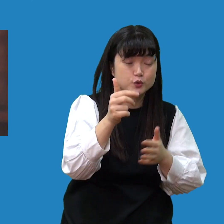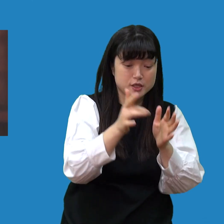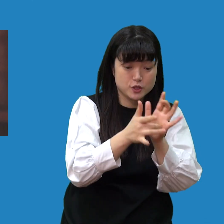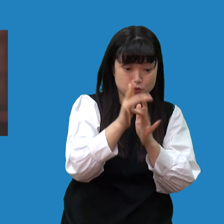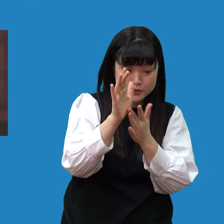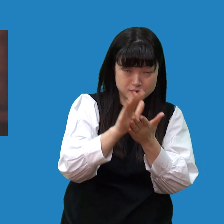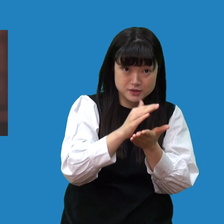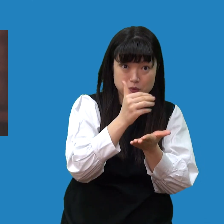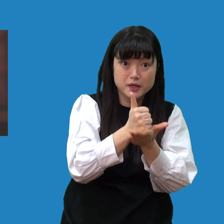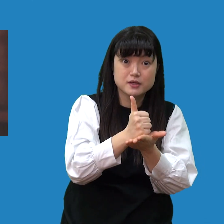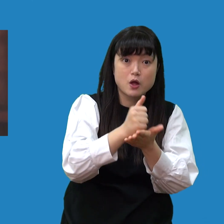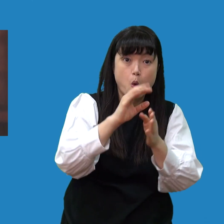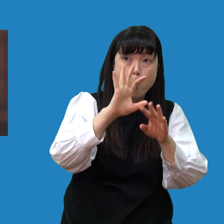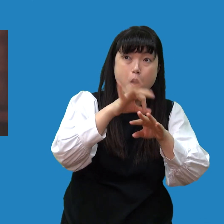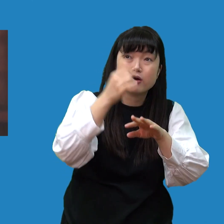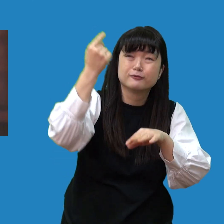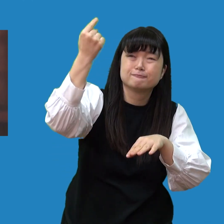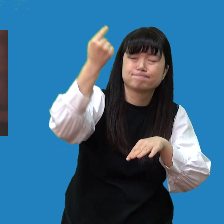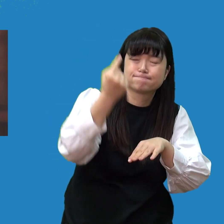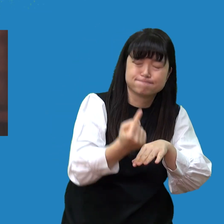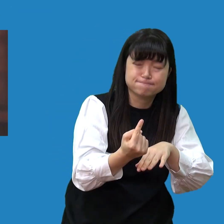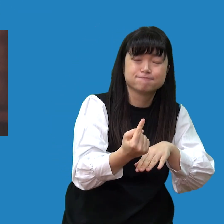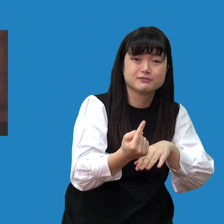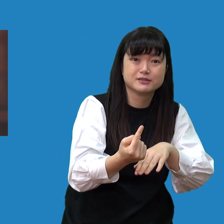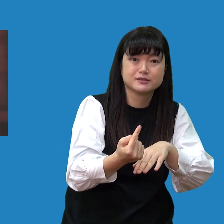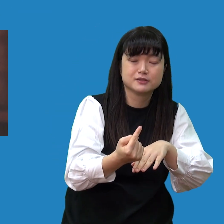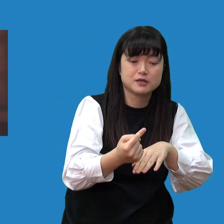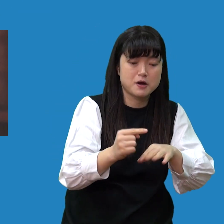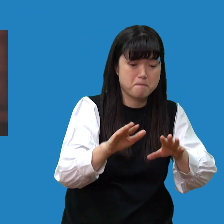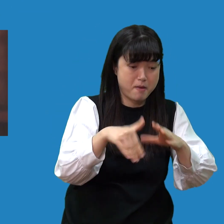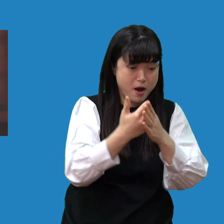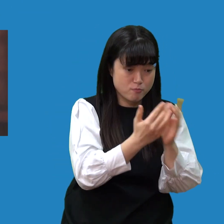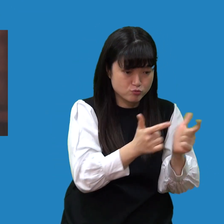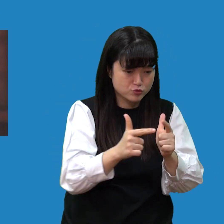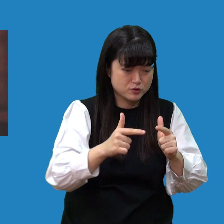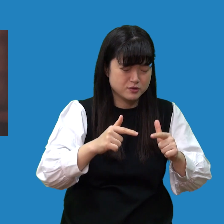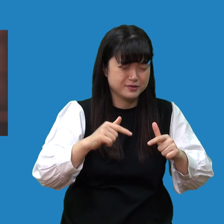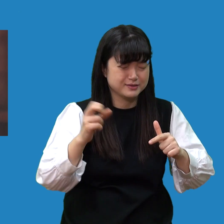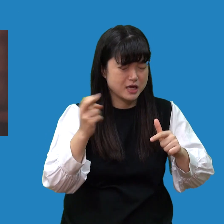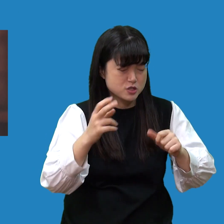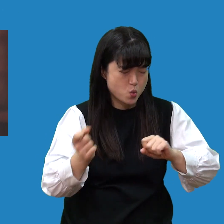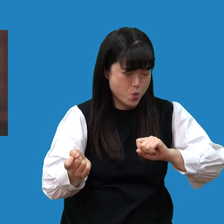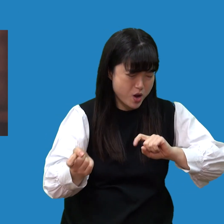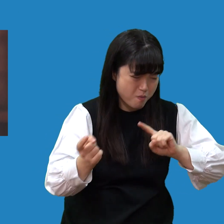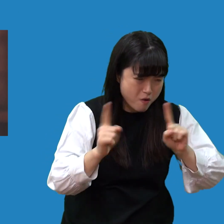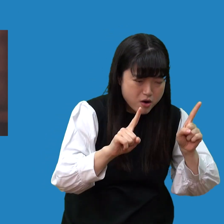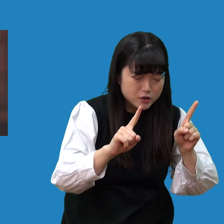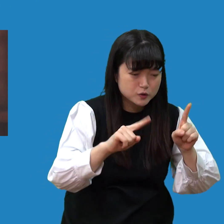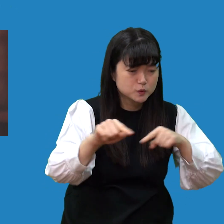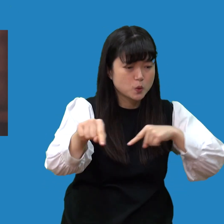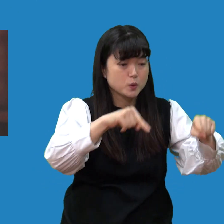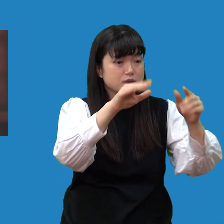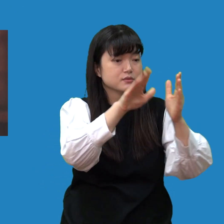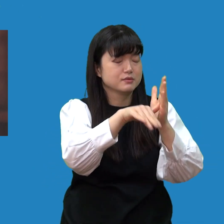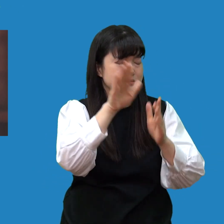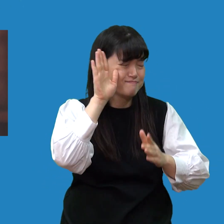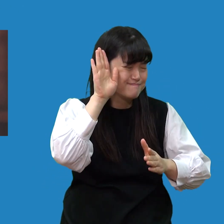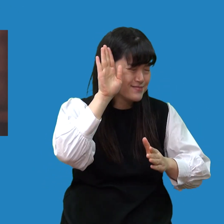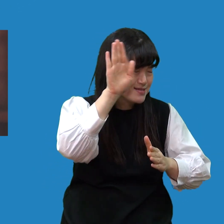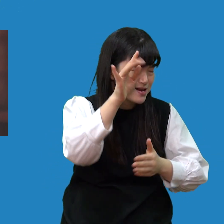예수께서 왕으로 오셔서 만물을 온전히 회복하시고 통치하시게 될 때의